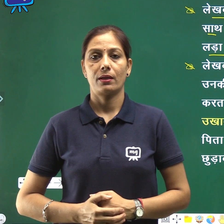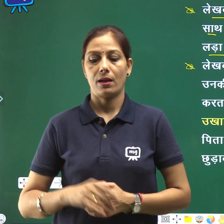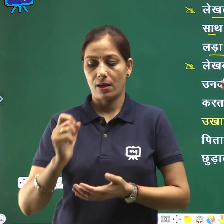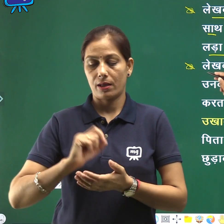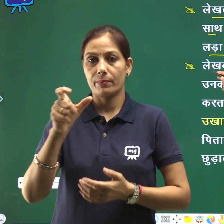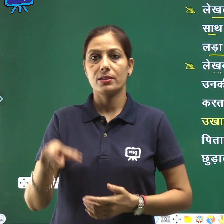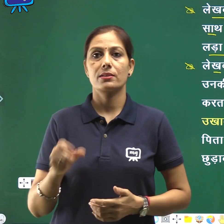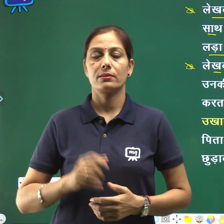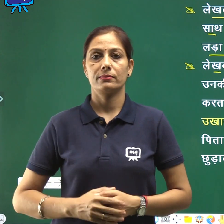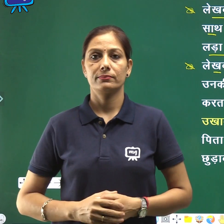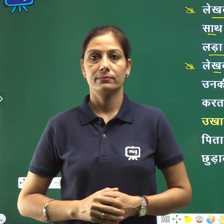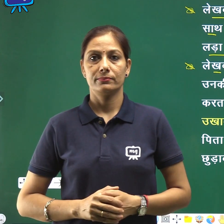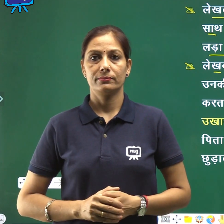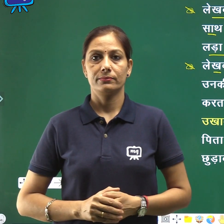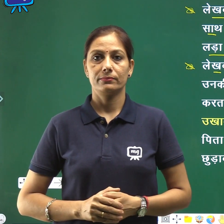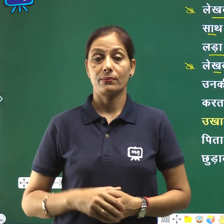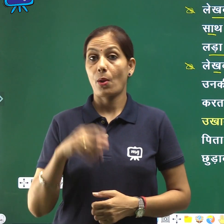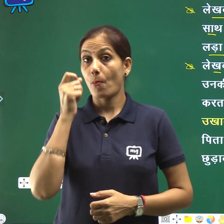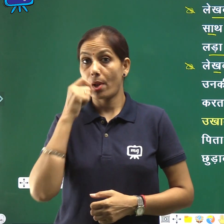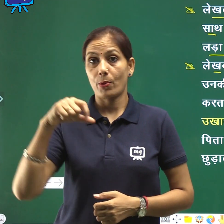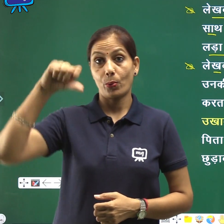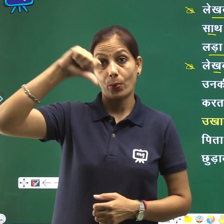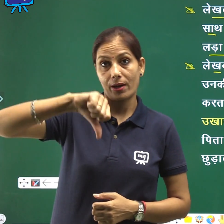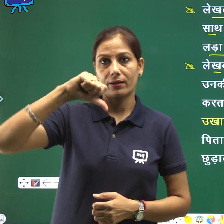लेखक पिता को हराकर